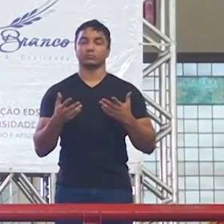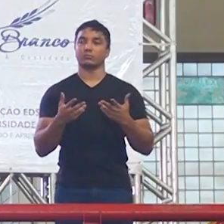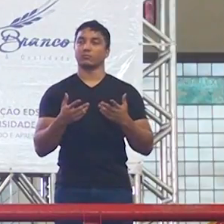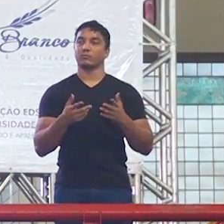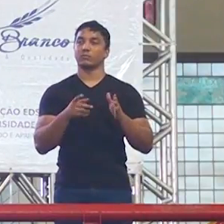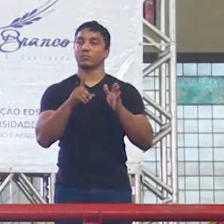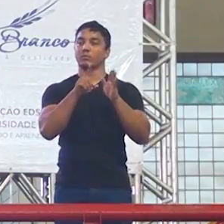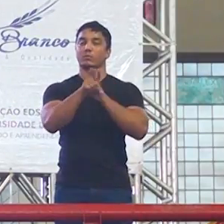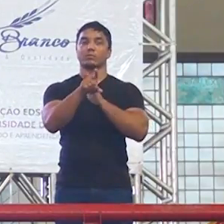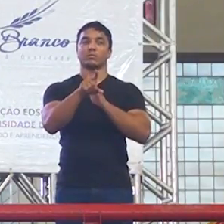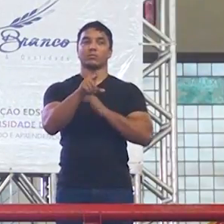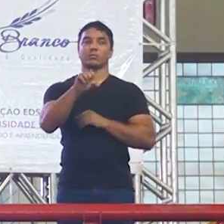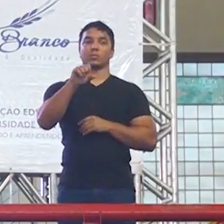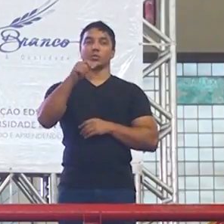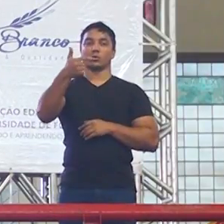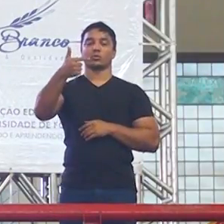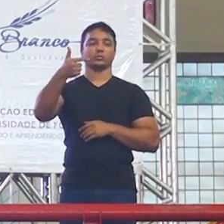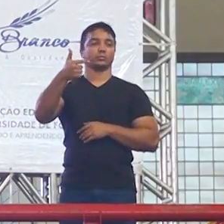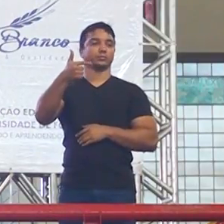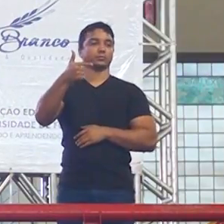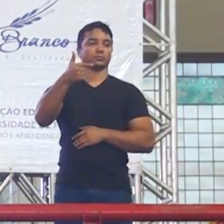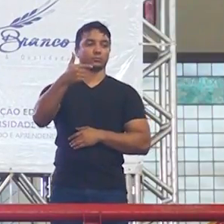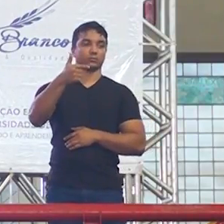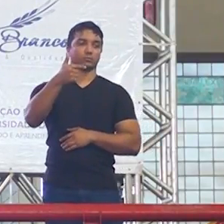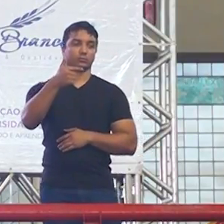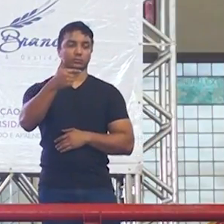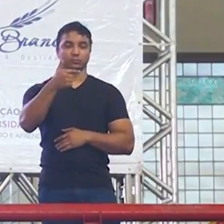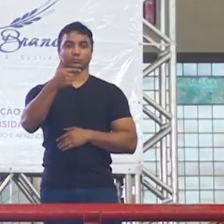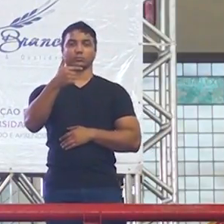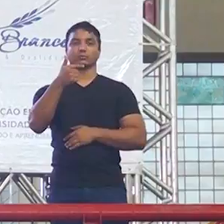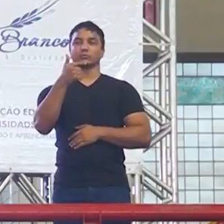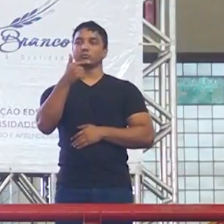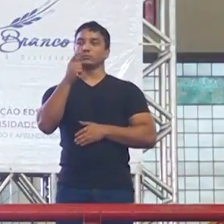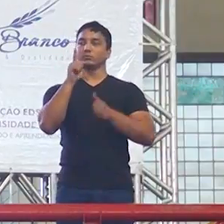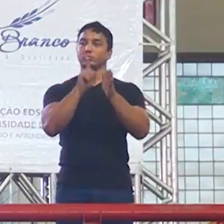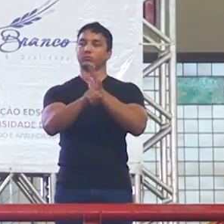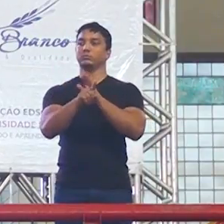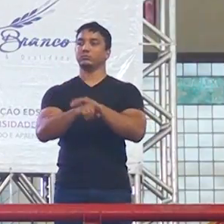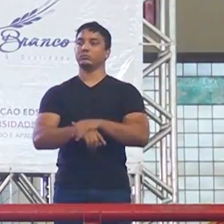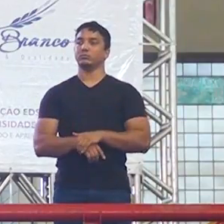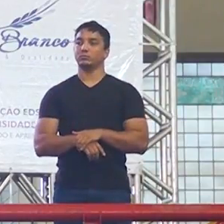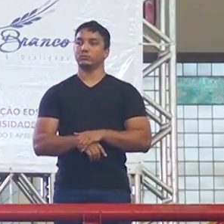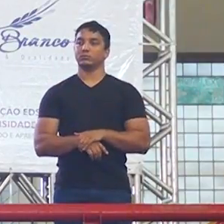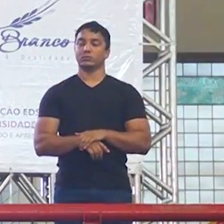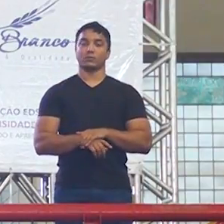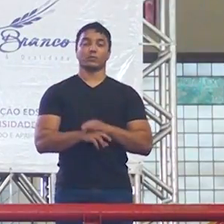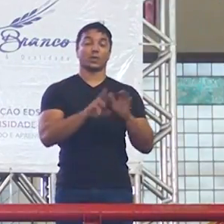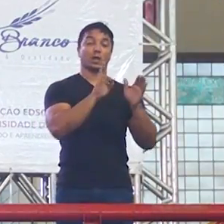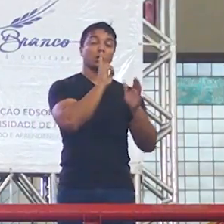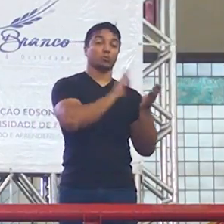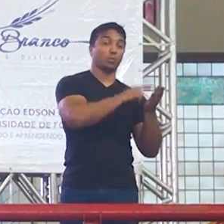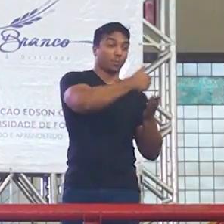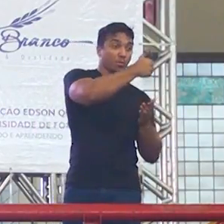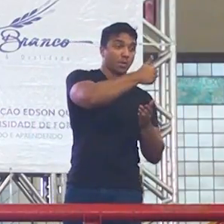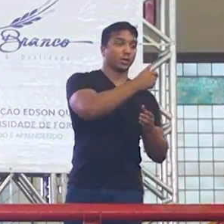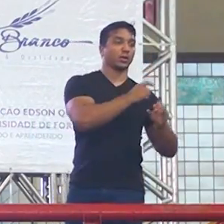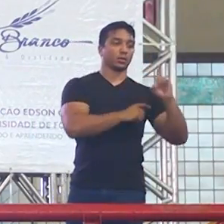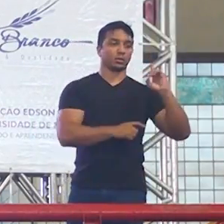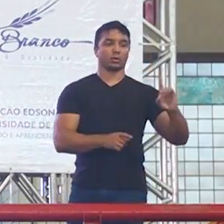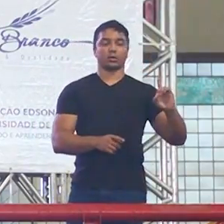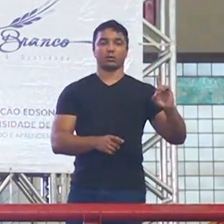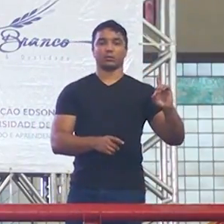Questão de número 2. Questão de número 2. Então, o item 1. Questão 1, você marca o D de